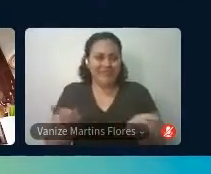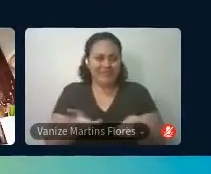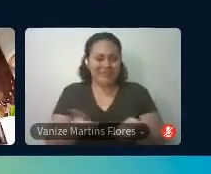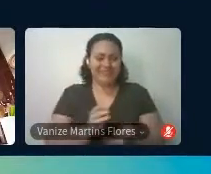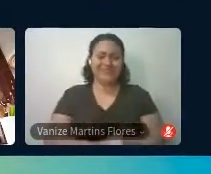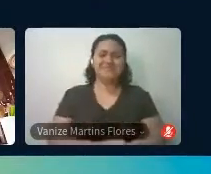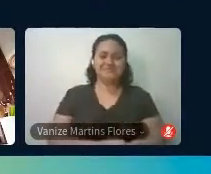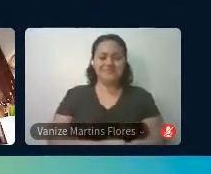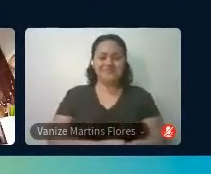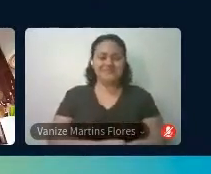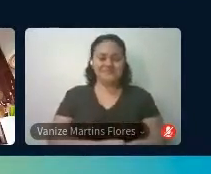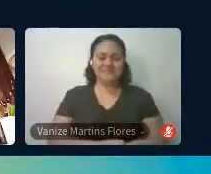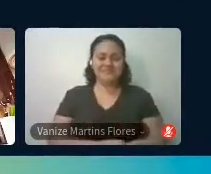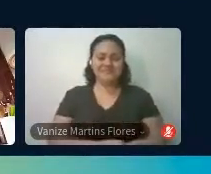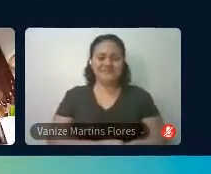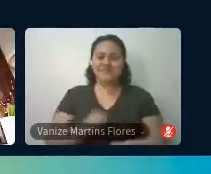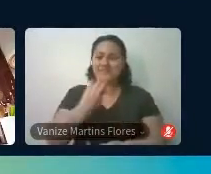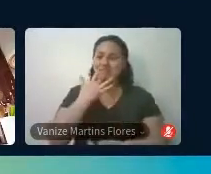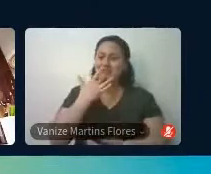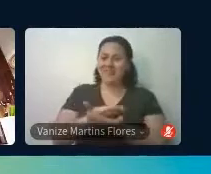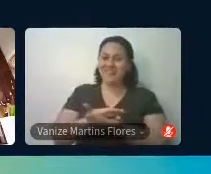Boa tarde, pessoal.